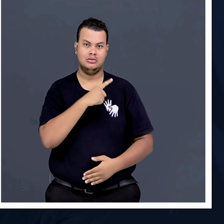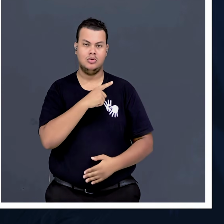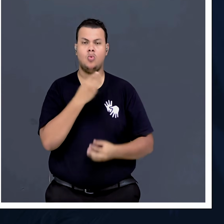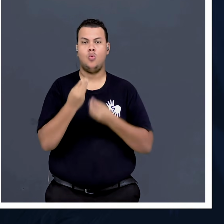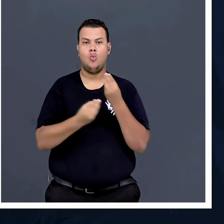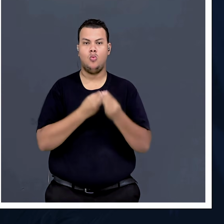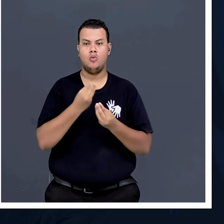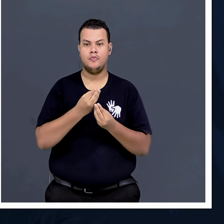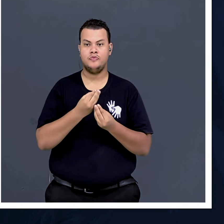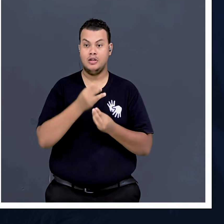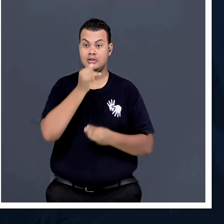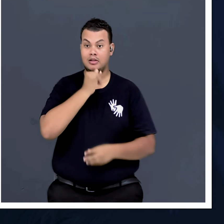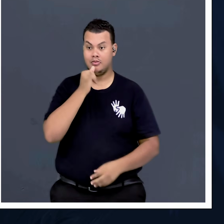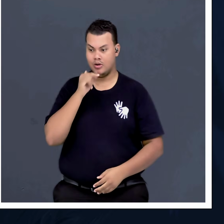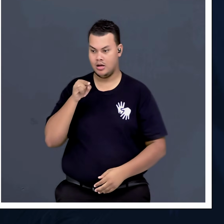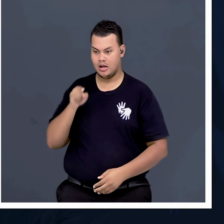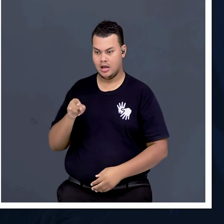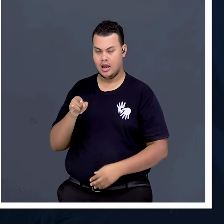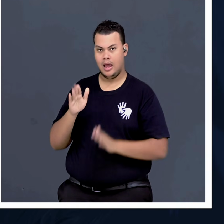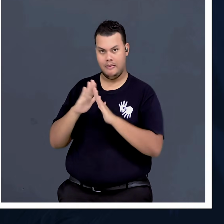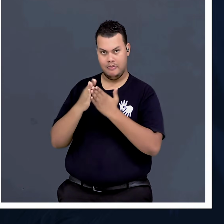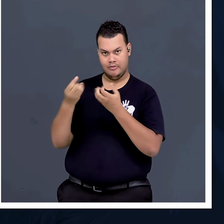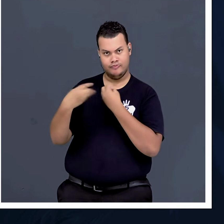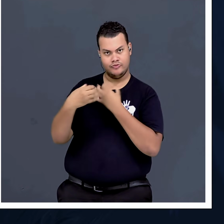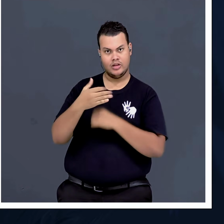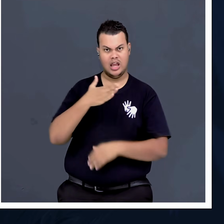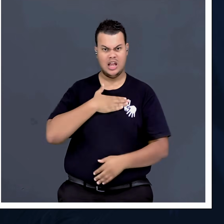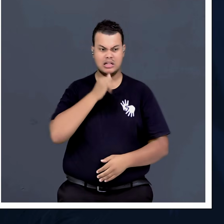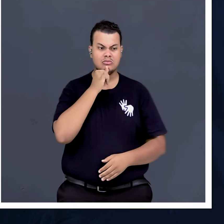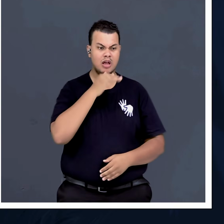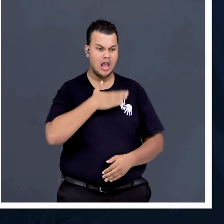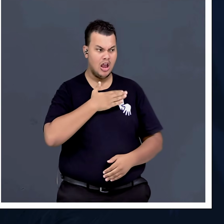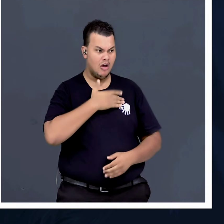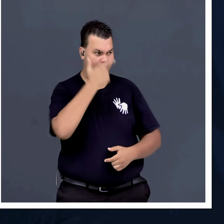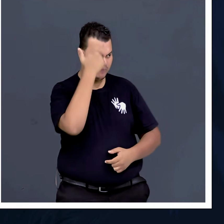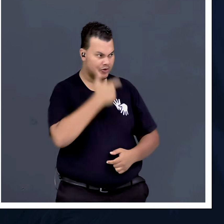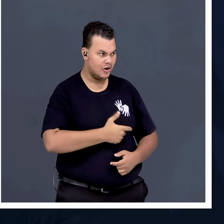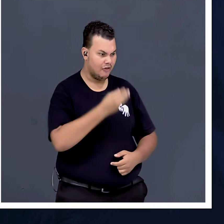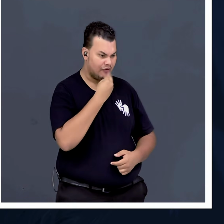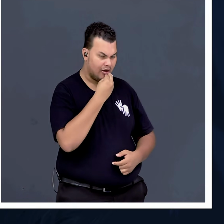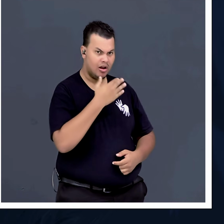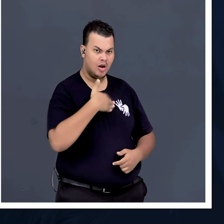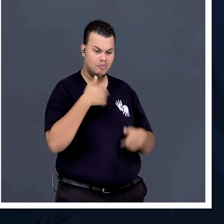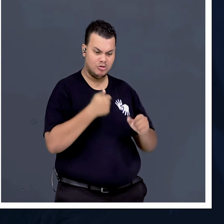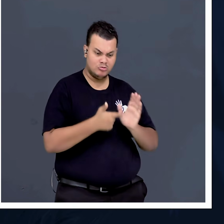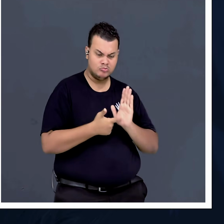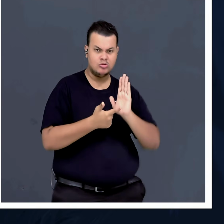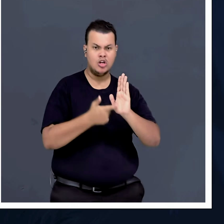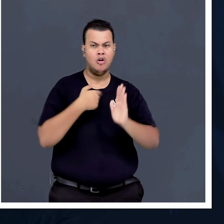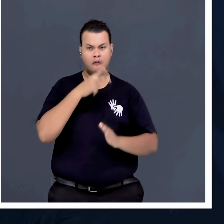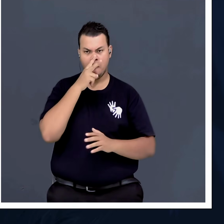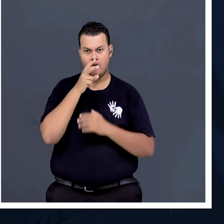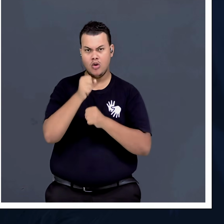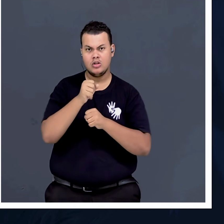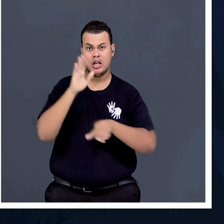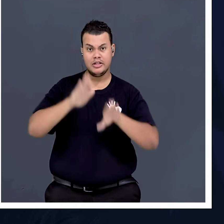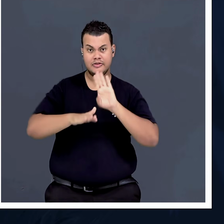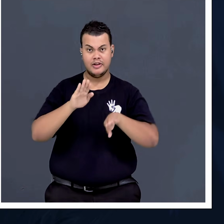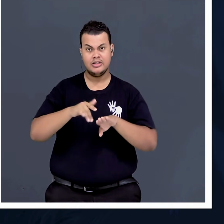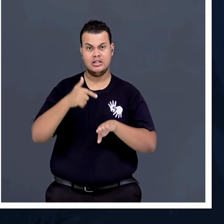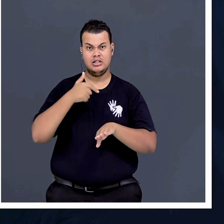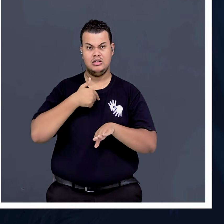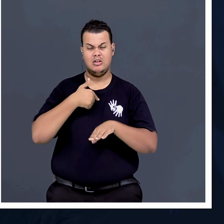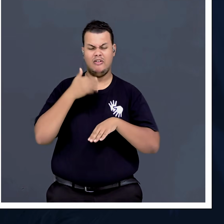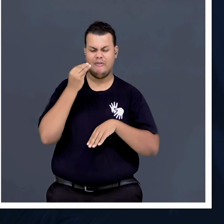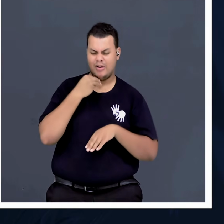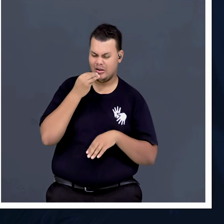diz, diga ao fraco, eu sou forte. É aqui que Ele vai nos lembrar que nas nossas fraquezas, o poder dEle